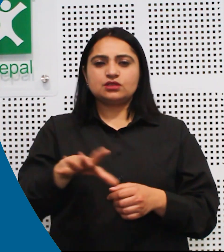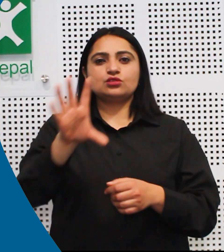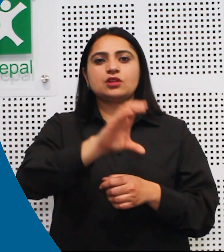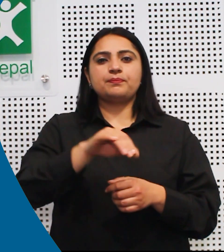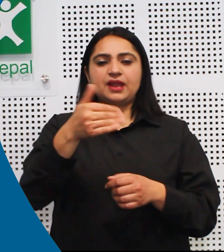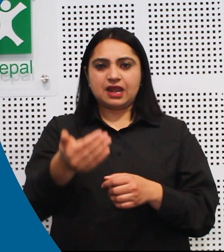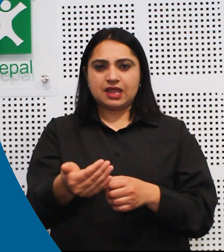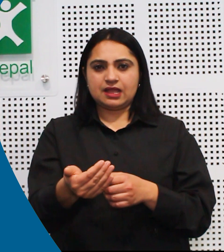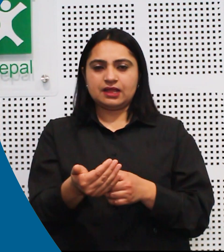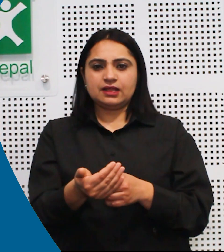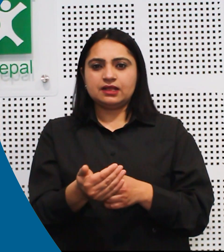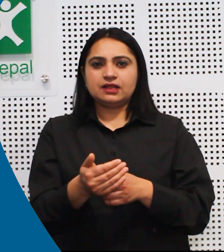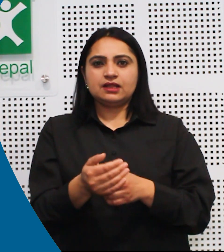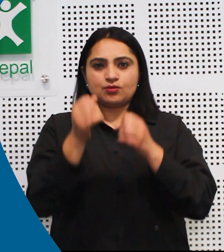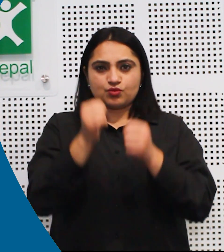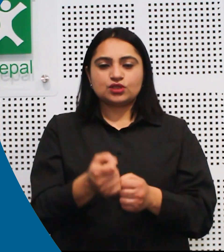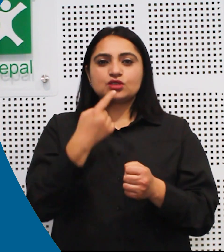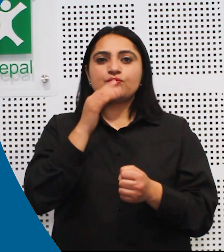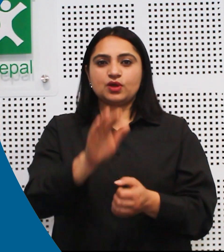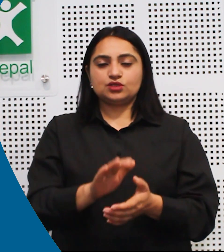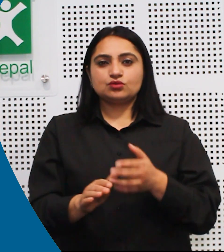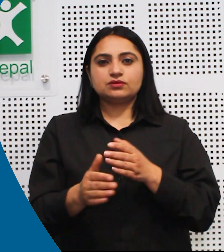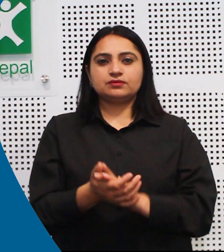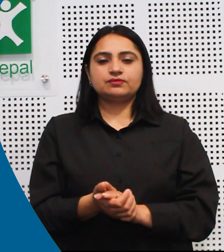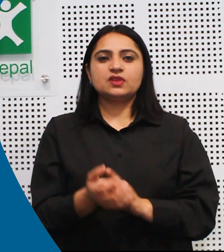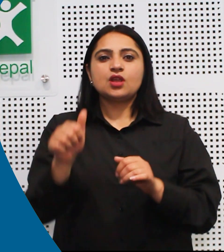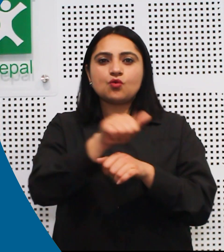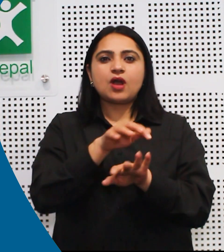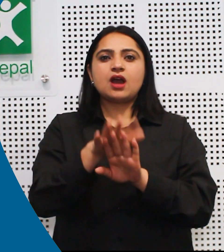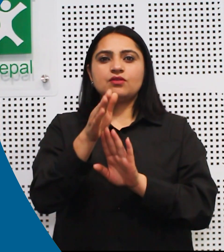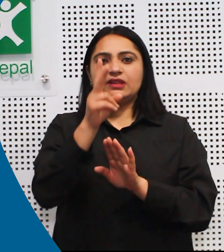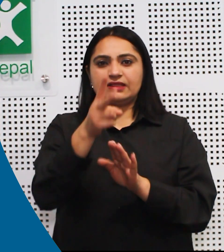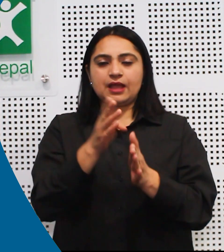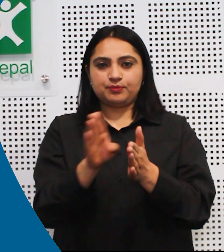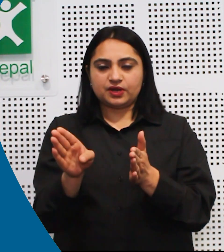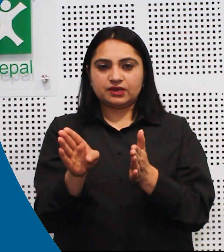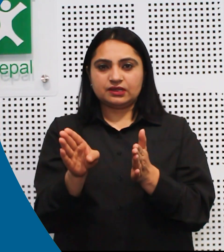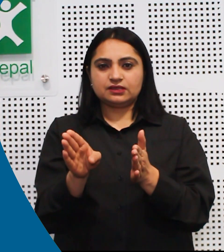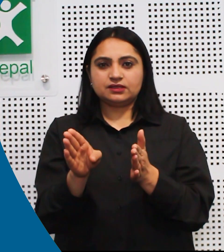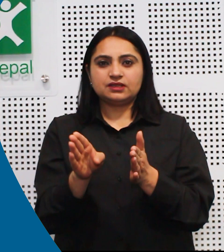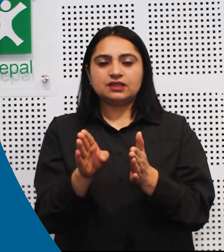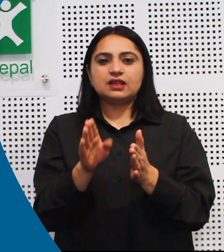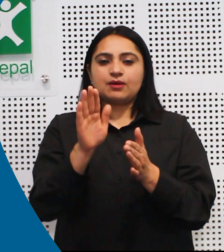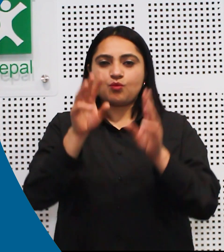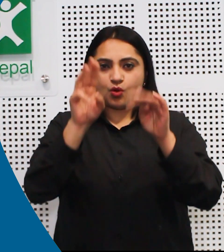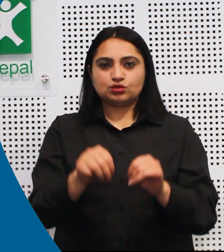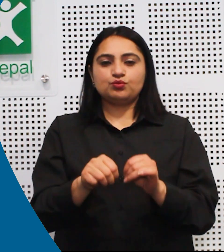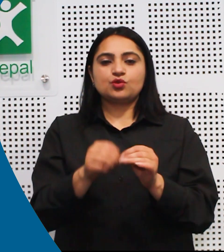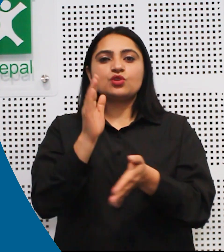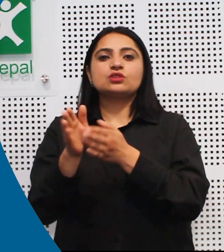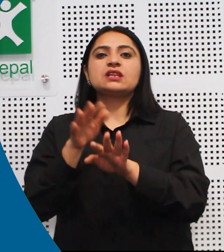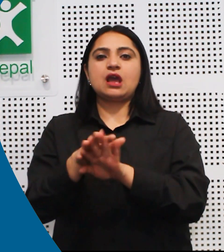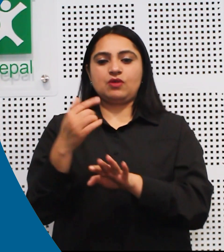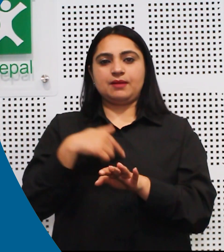टोल भेलामा डाक्छौँ या टोल भेला बस्न भन्छौँ हामी नगएको खण्डमा र उहाँहरूले चाहिँ त्यहाँबाट चाहिँ निस्केका त्यहाँका महत्त्वपूर्ण